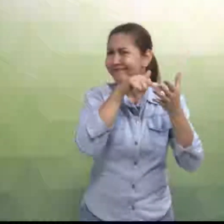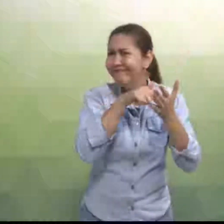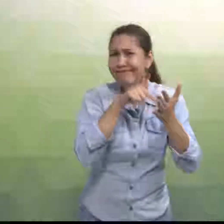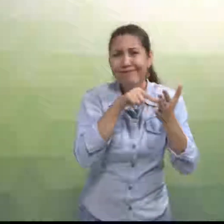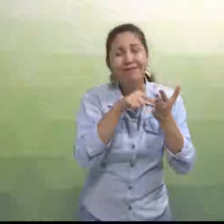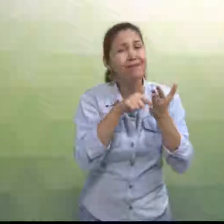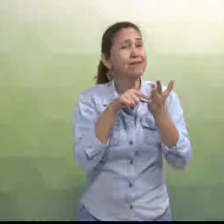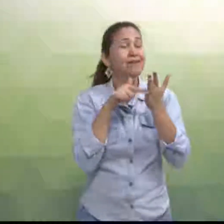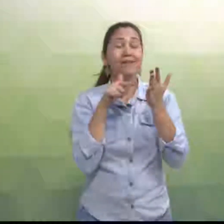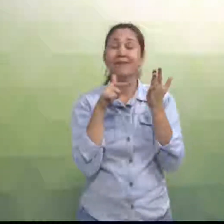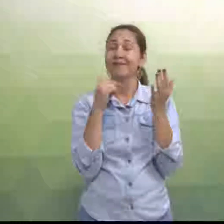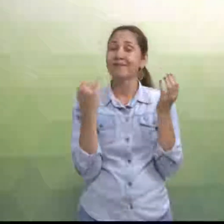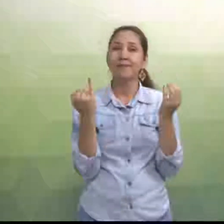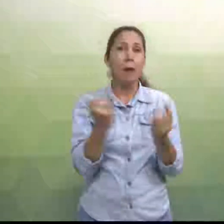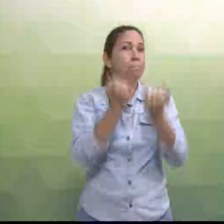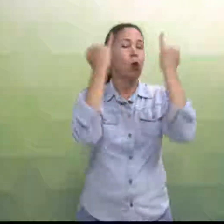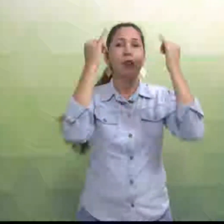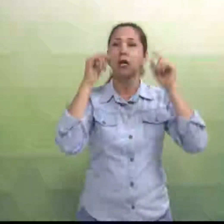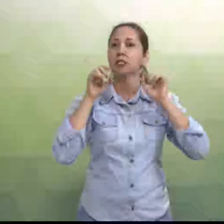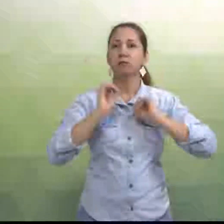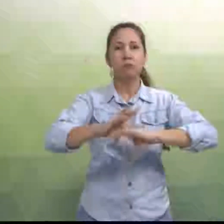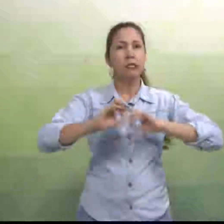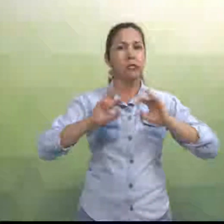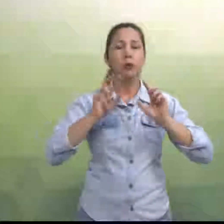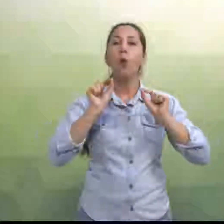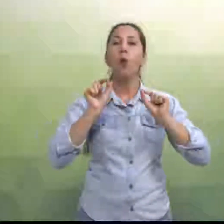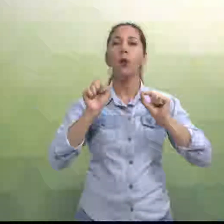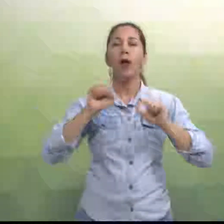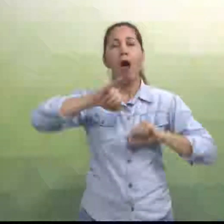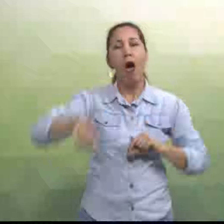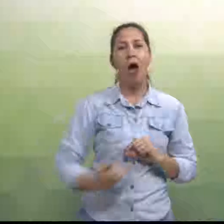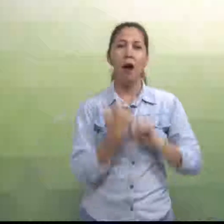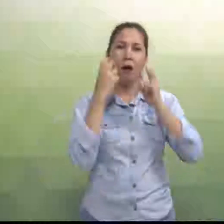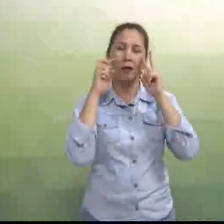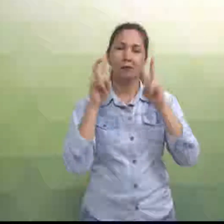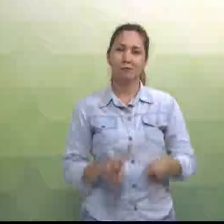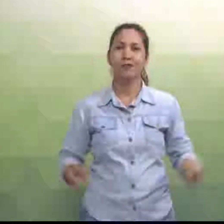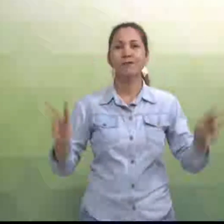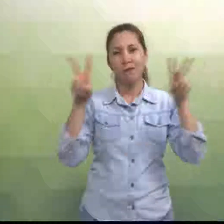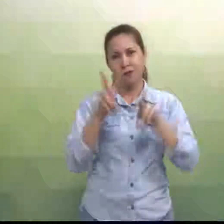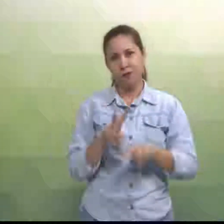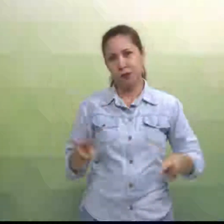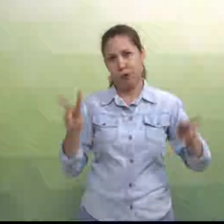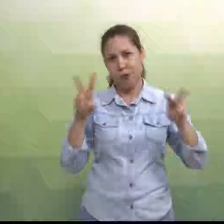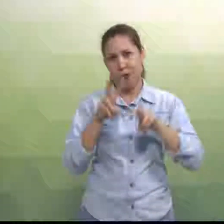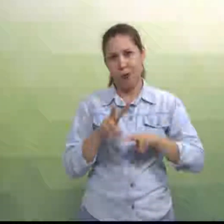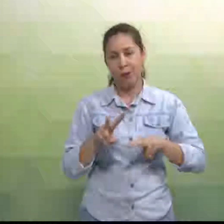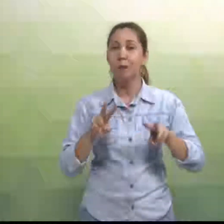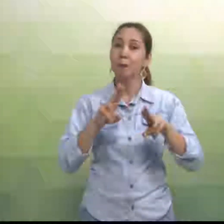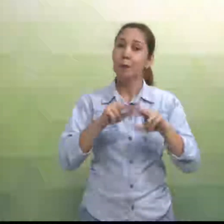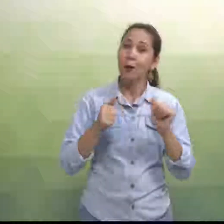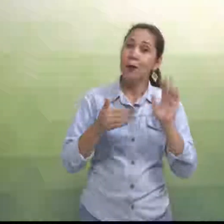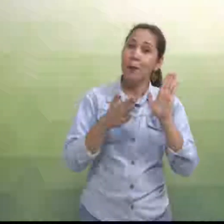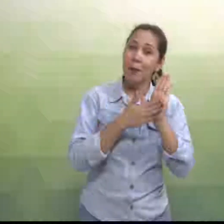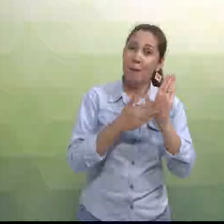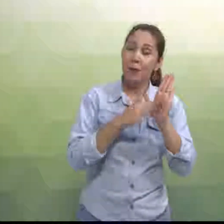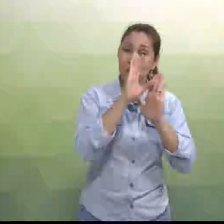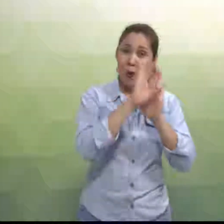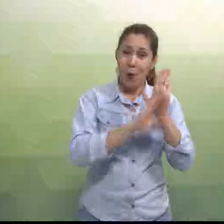do povo surdo, isso são conteúdos importantíssimos no processo de ensino, que devem ser aproveitados